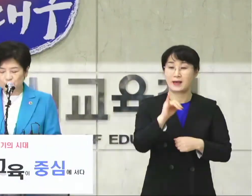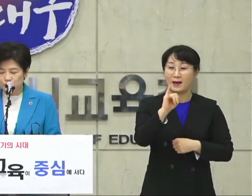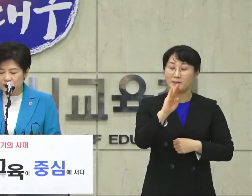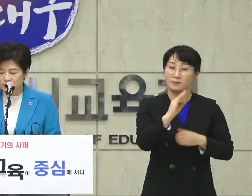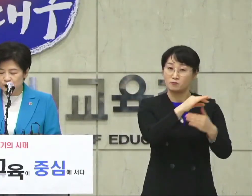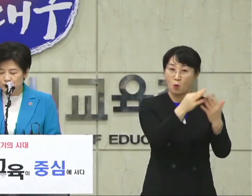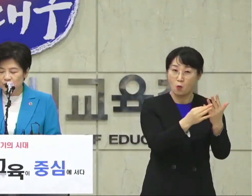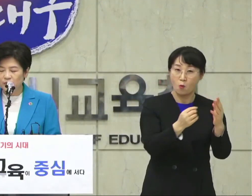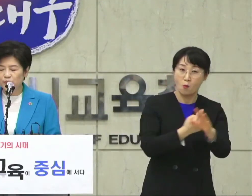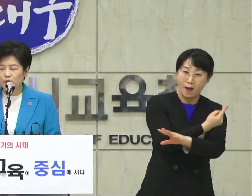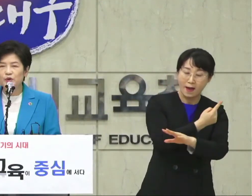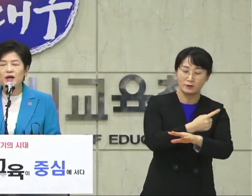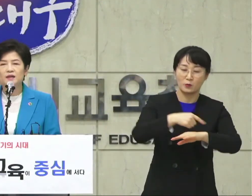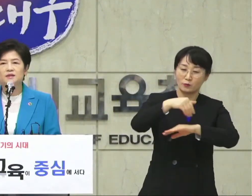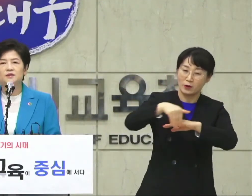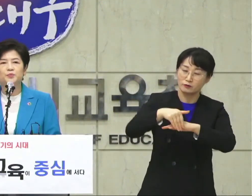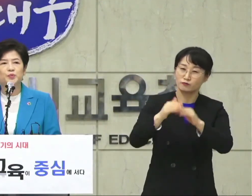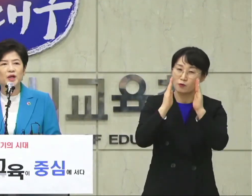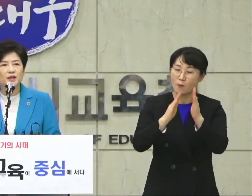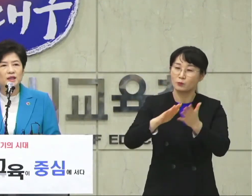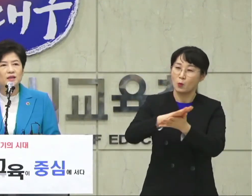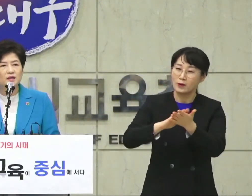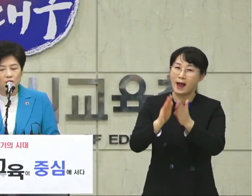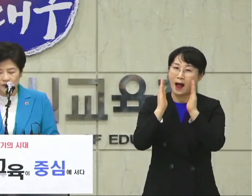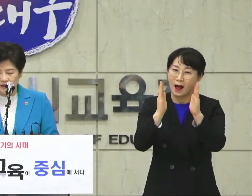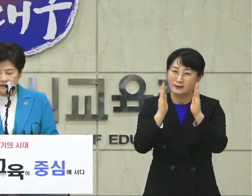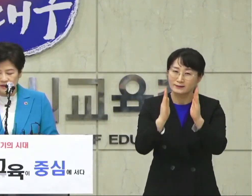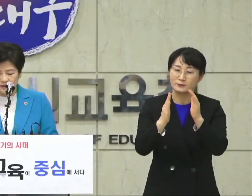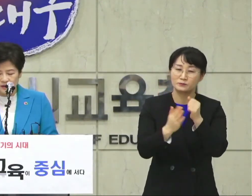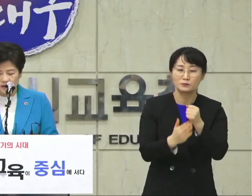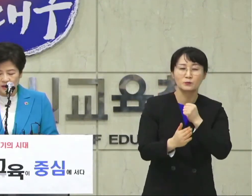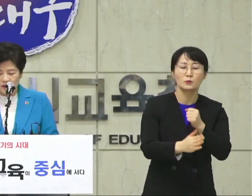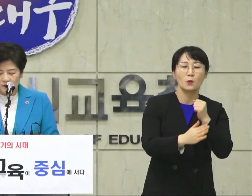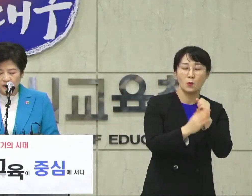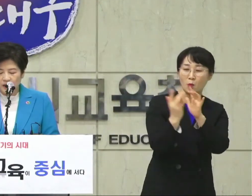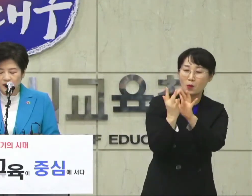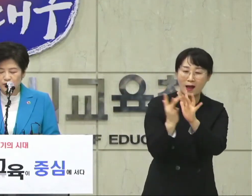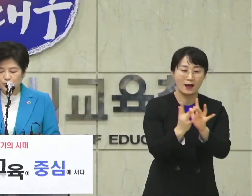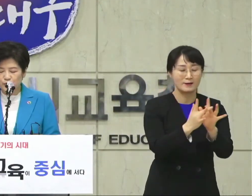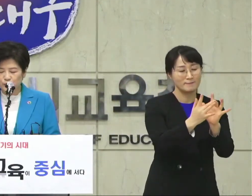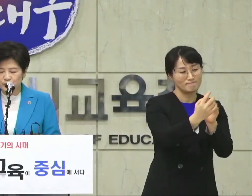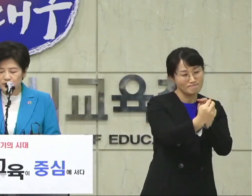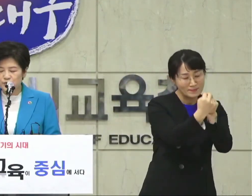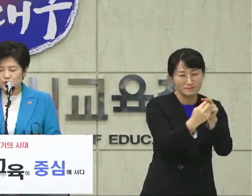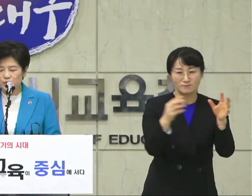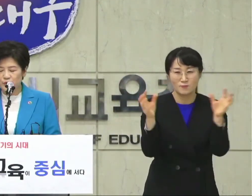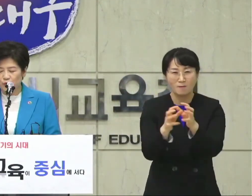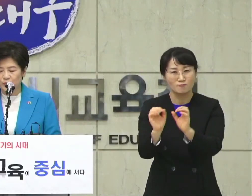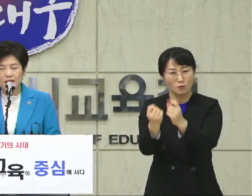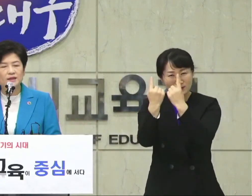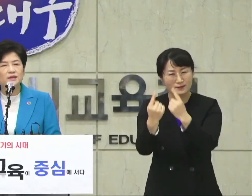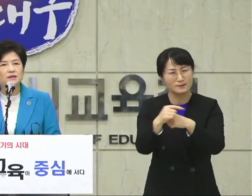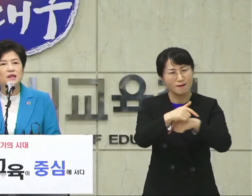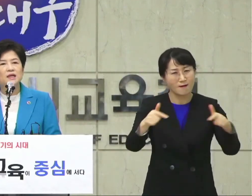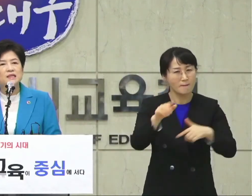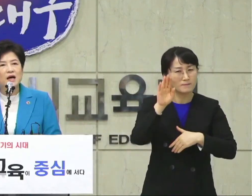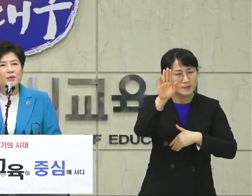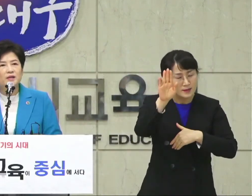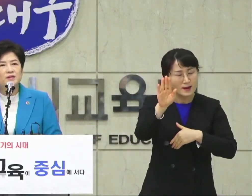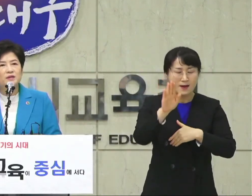외에도 프로젝트 수업, 놀이학습, 브랜디드 러닝 등 미래형 교실 수업을